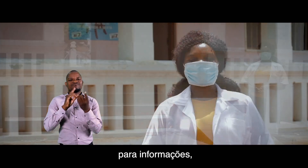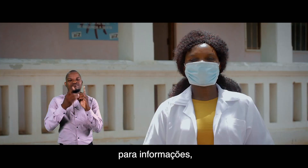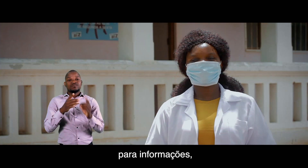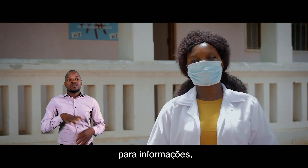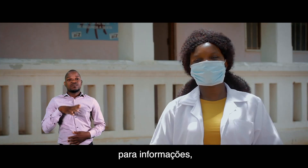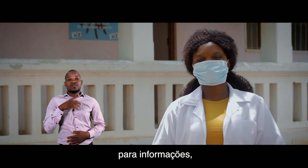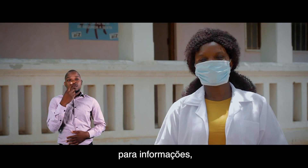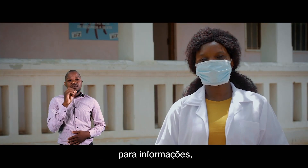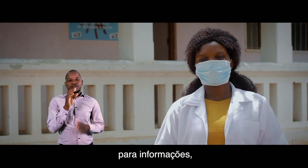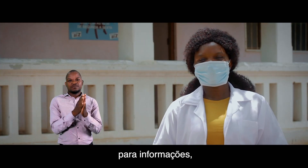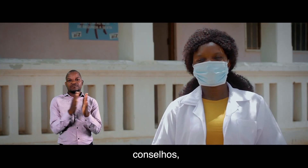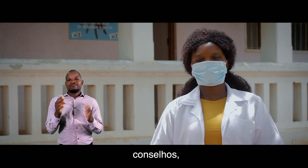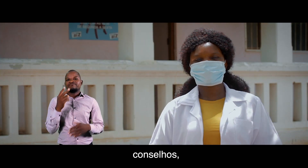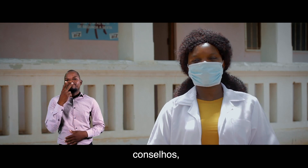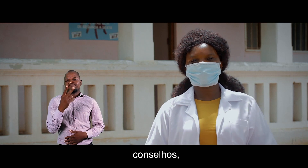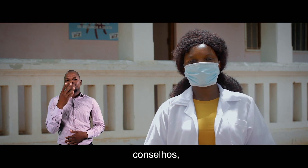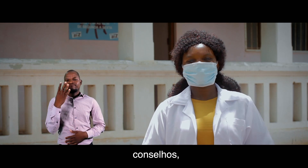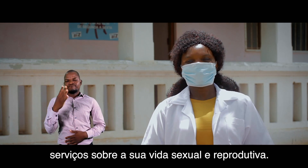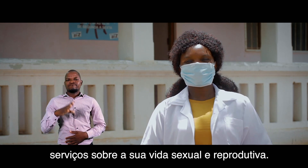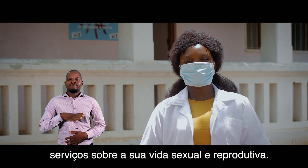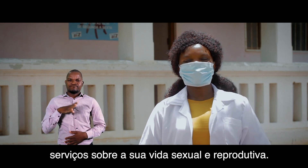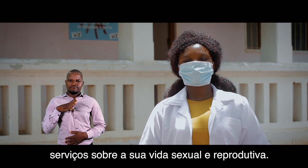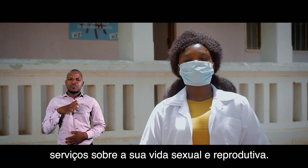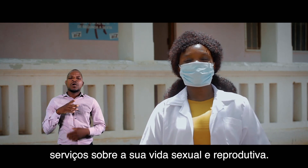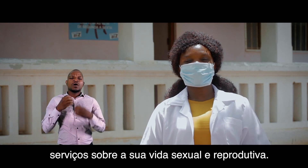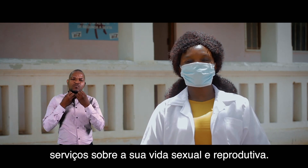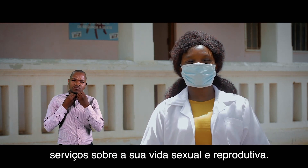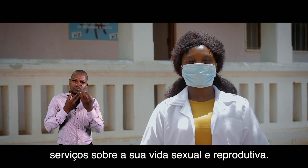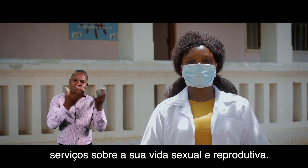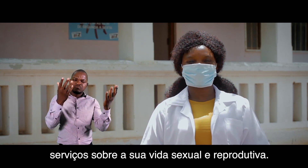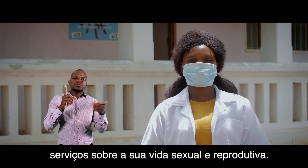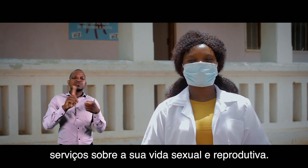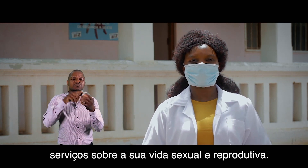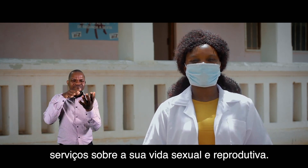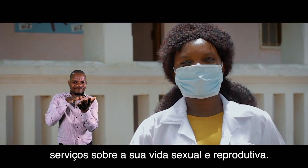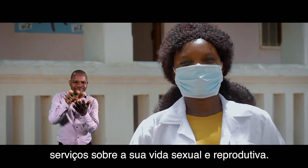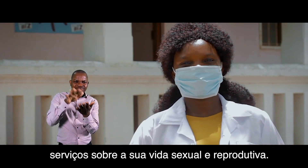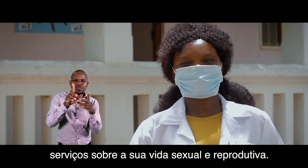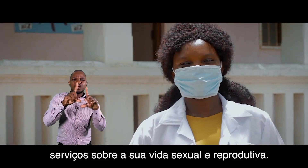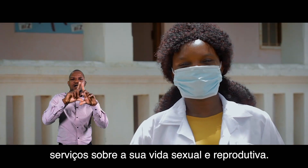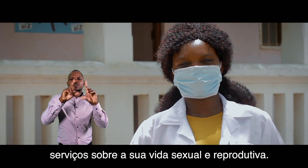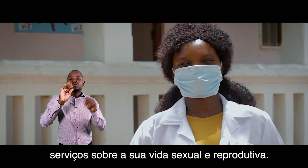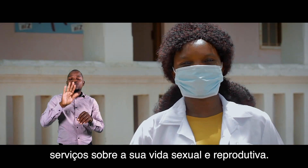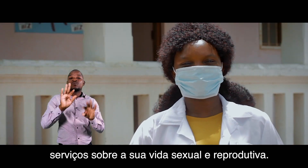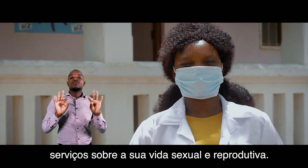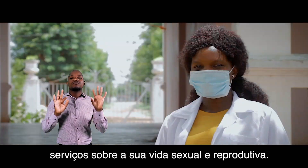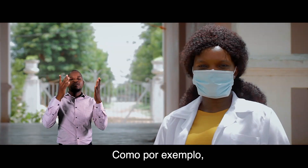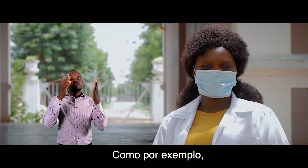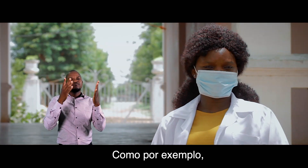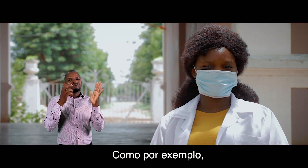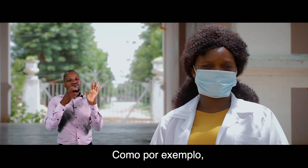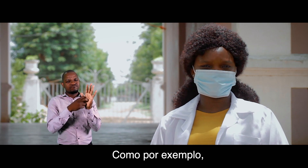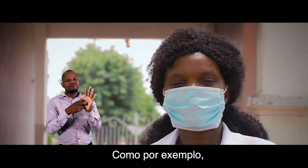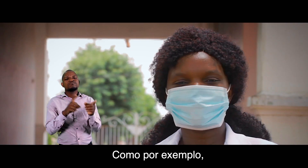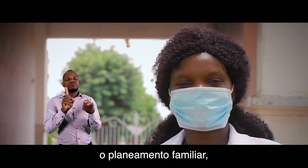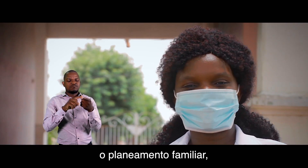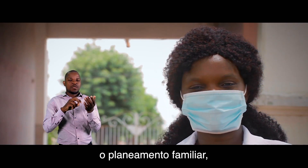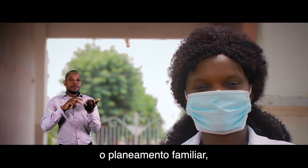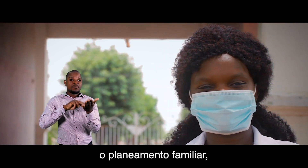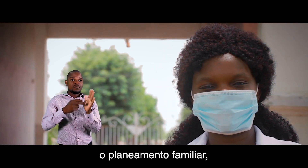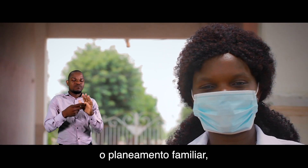anos para informações, conselhos e serviços sobre a sua vida sexual e reprodutiva, como, por exemplo,